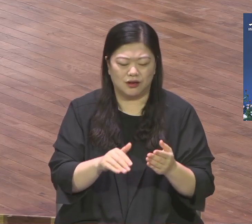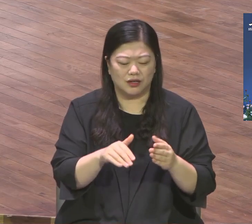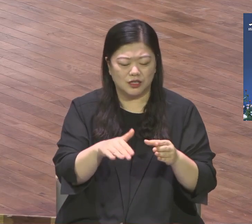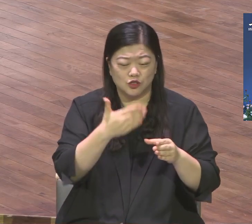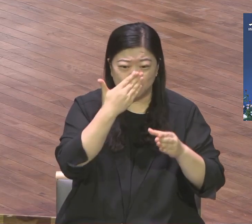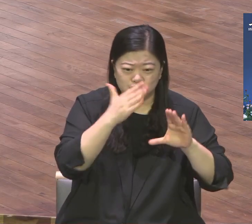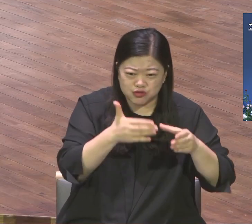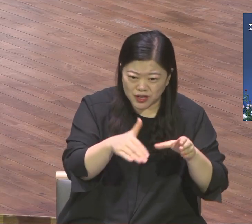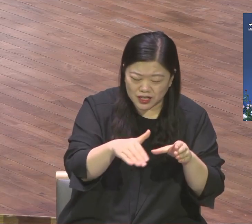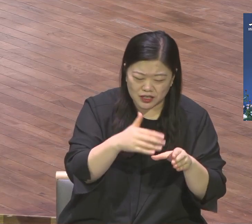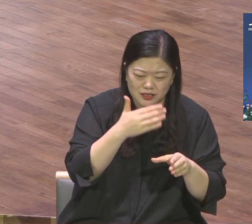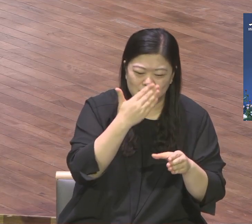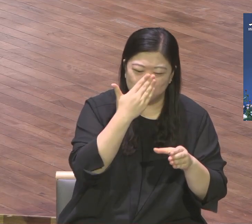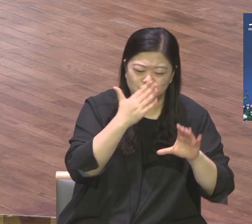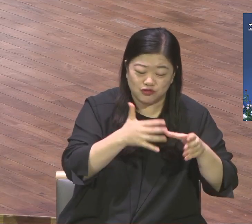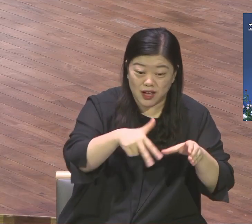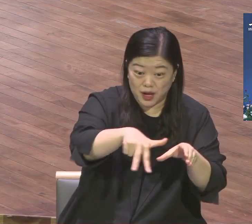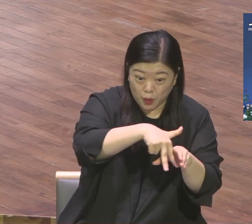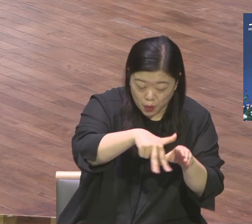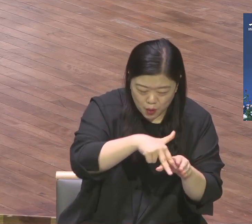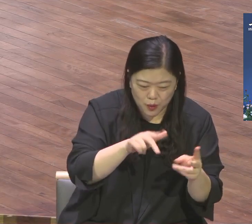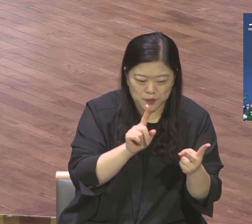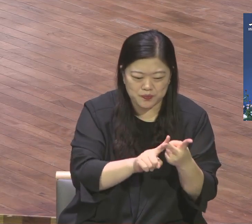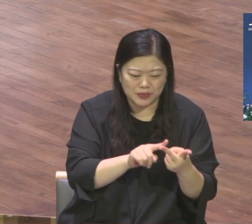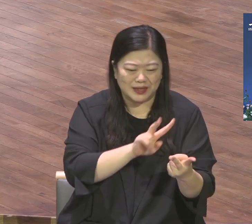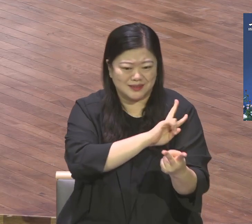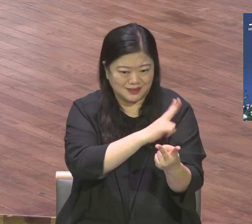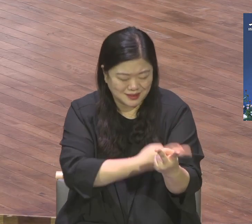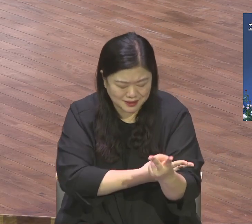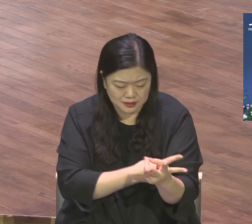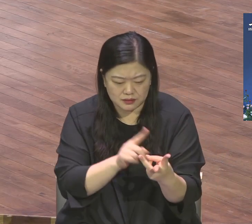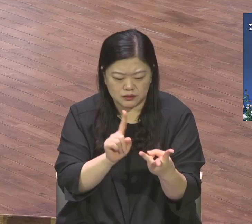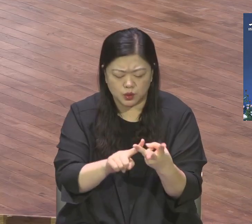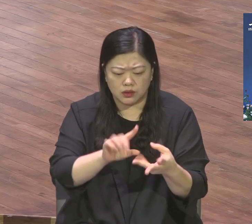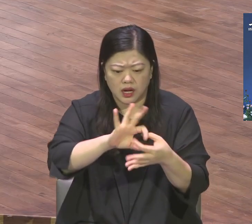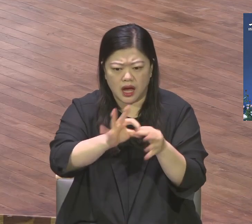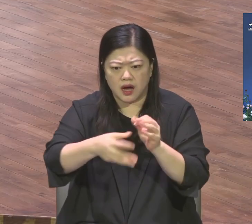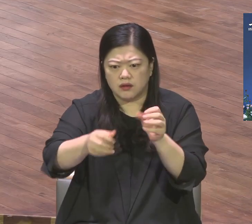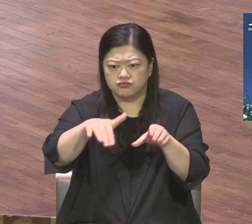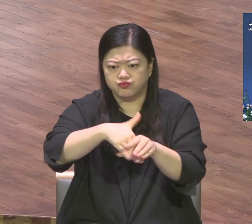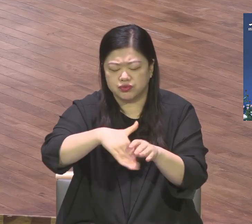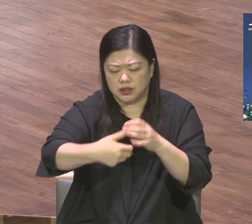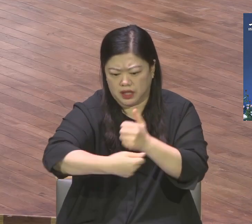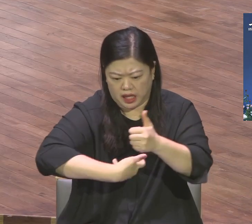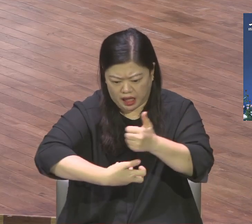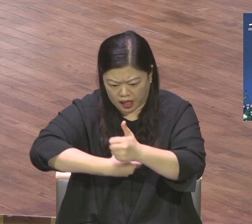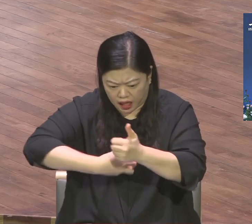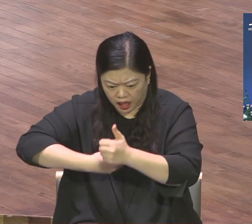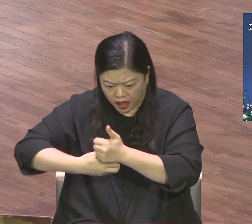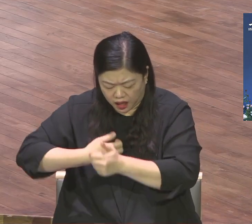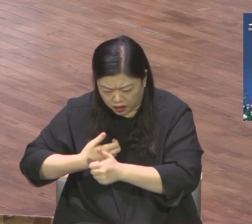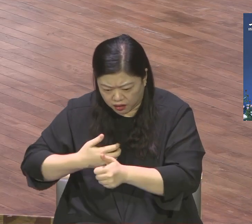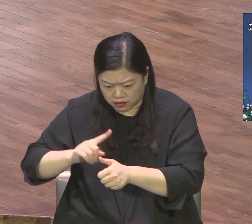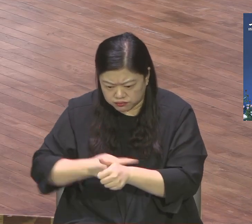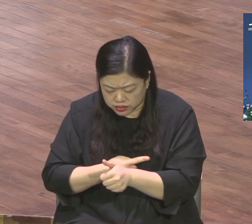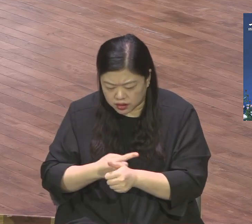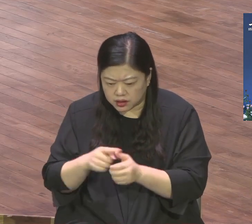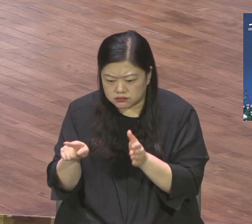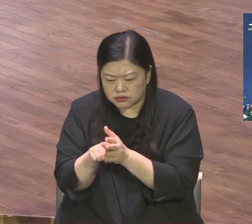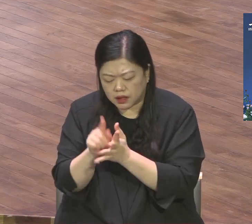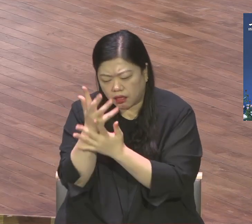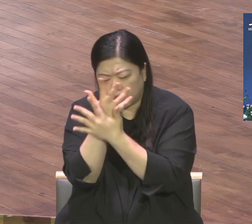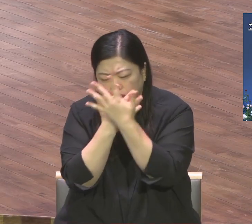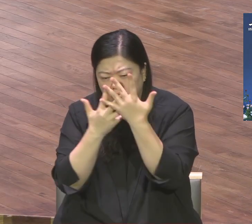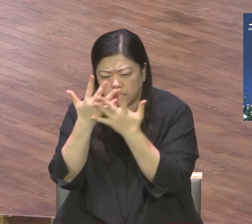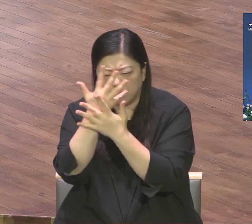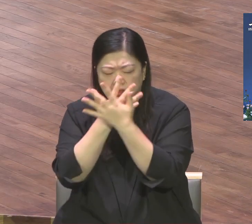현실 속에서 소아시아 있는 교회 성도들이 세상을 이길 수 있는 힘을 자꾸